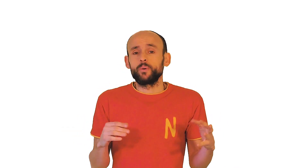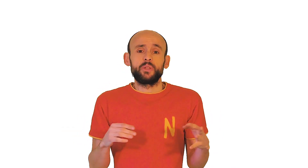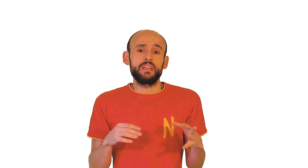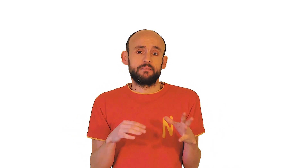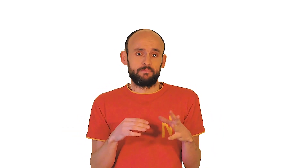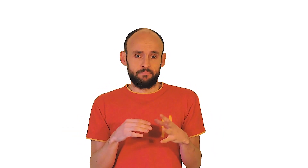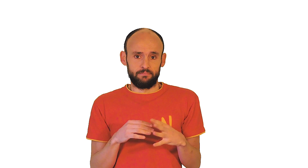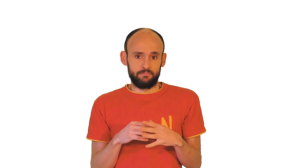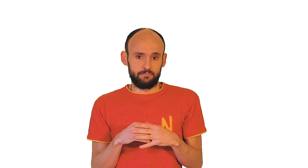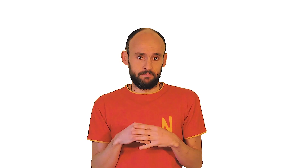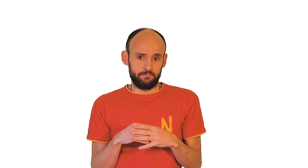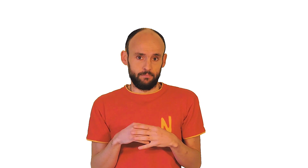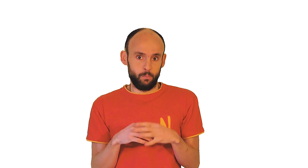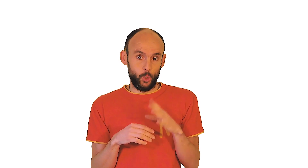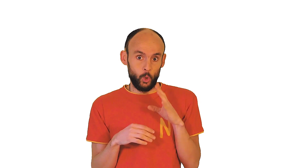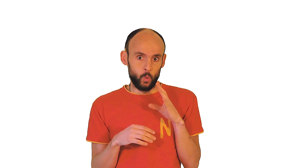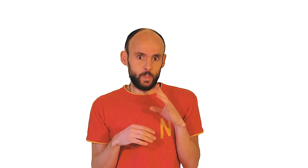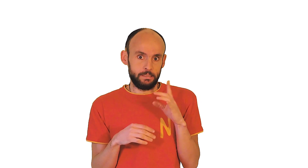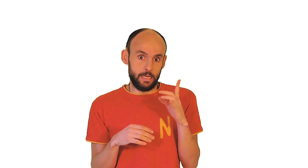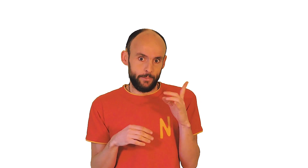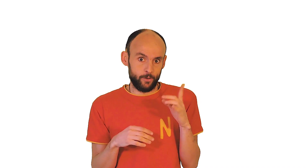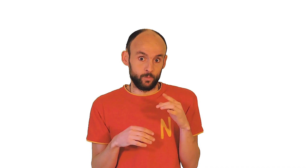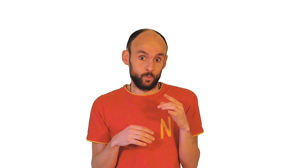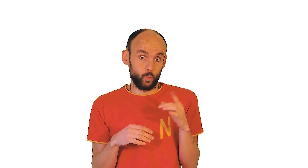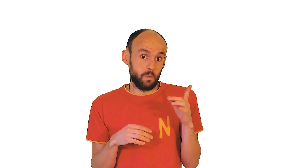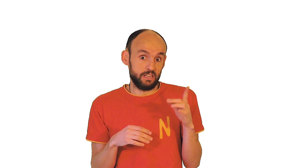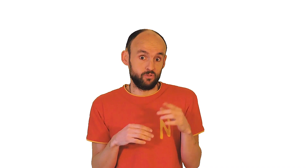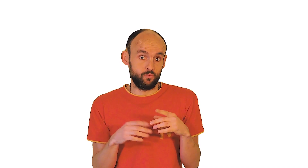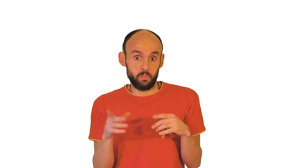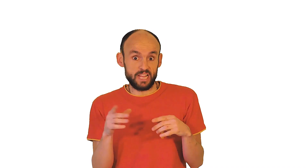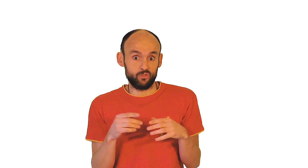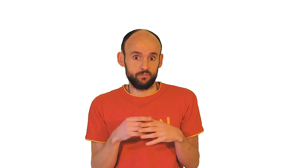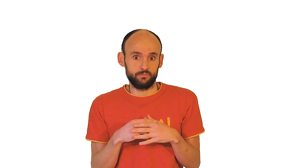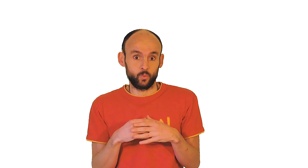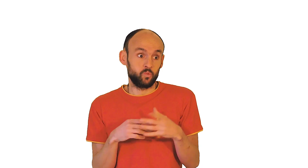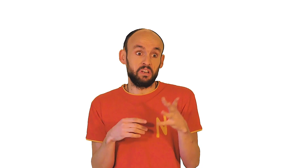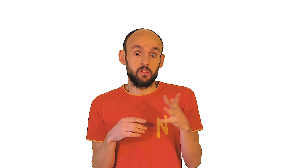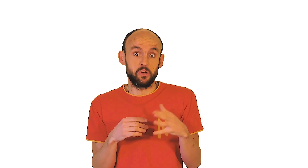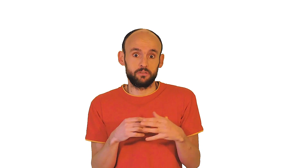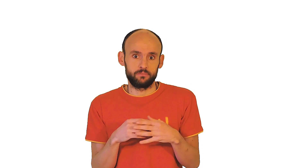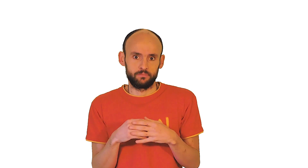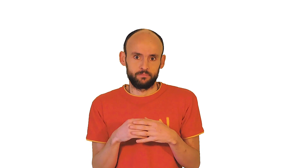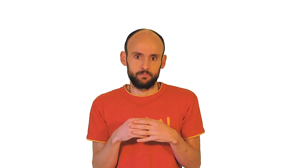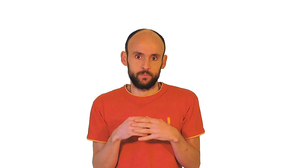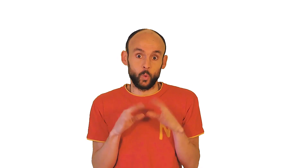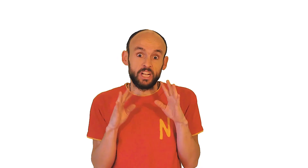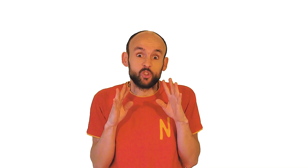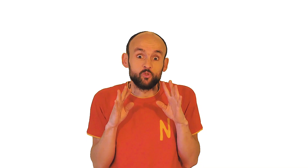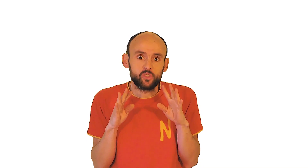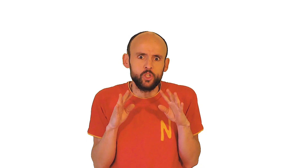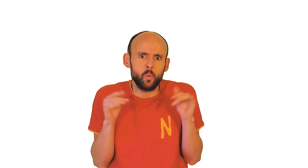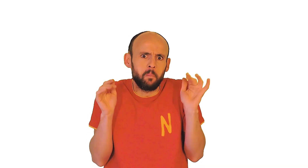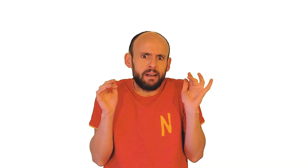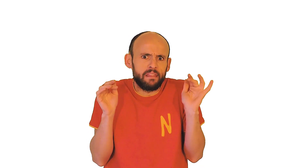podían, pero nunca se lavaron un vaso, un plato, un tenedor, un calzoncillo, un par de